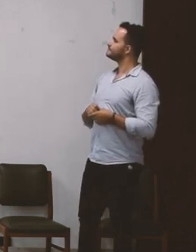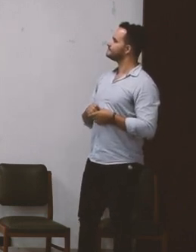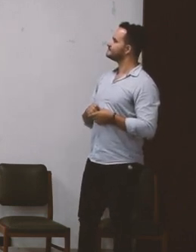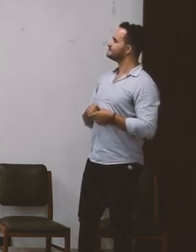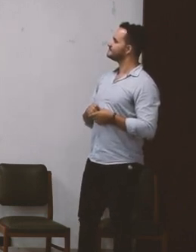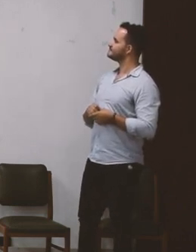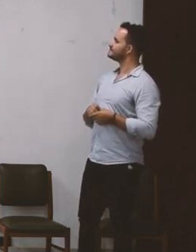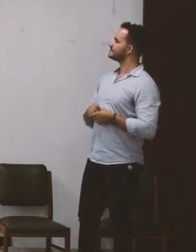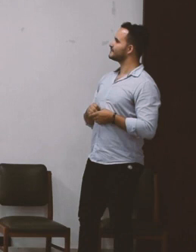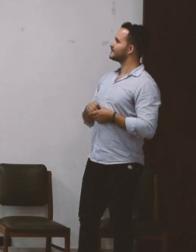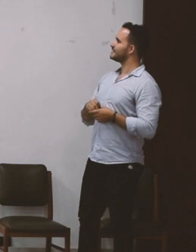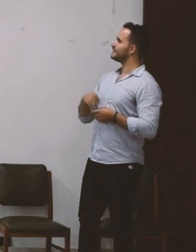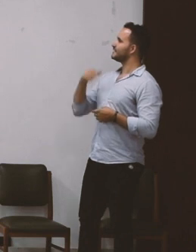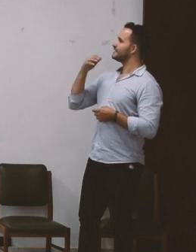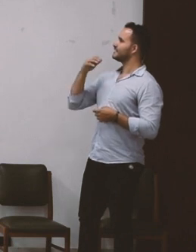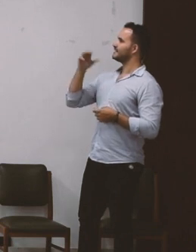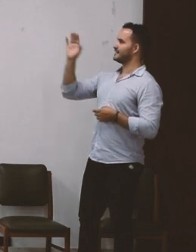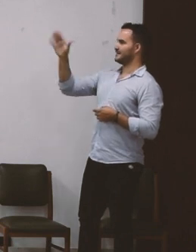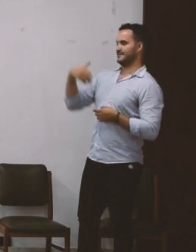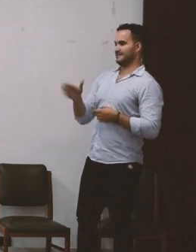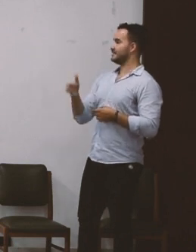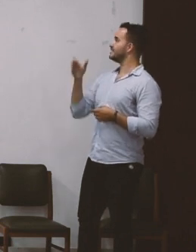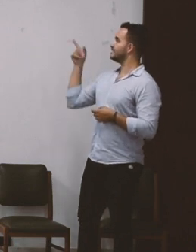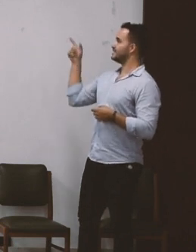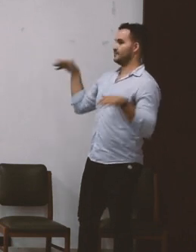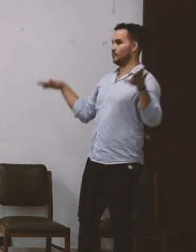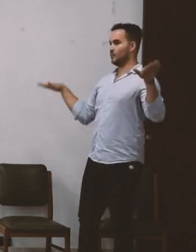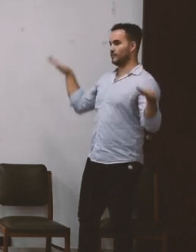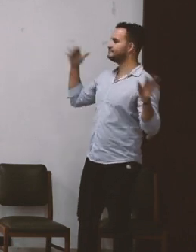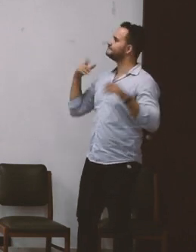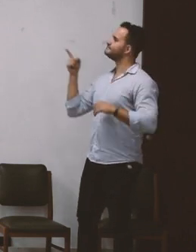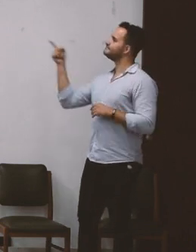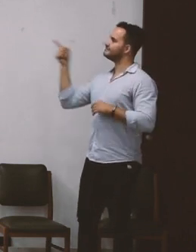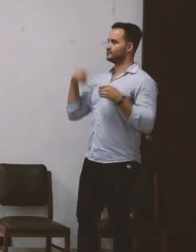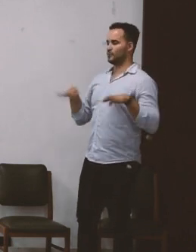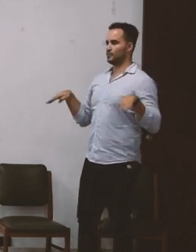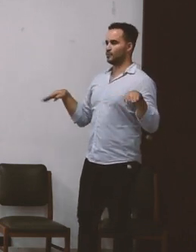Marlí del lado izquierdo, en medio a Dory y abajo a Nemo, que están enfrente del